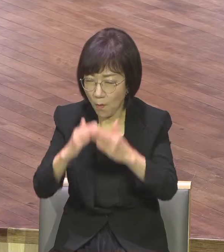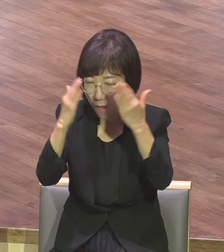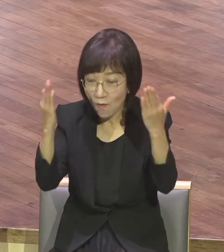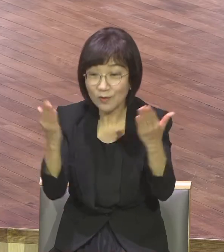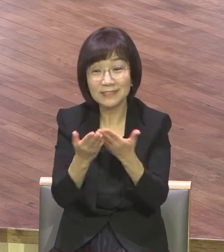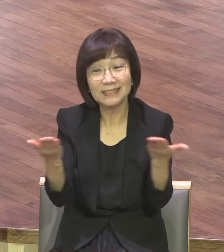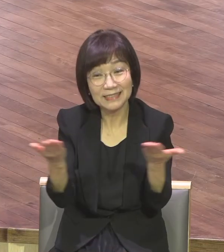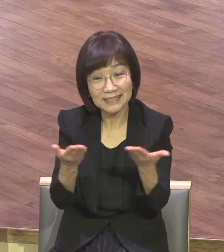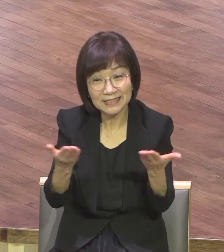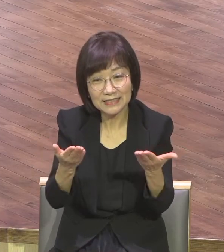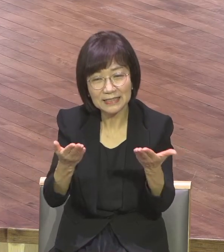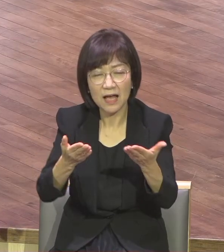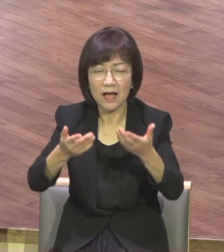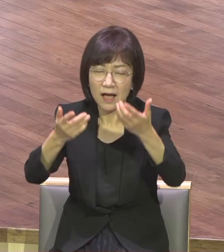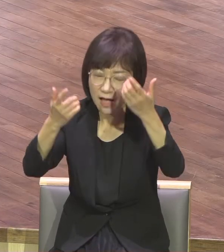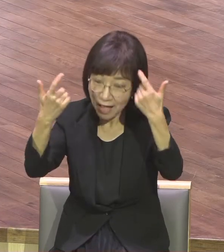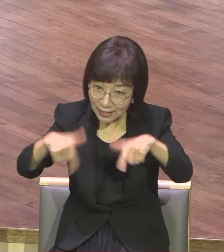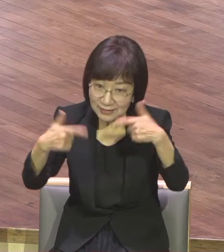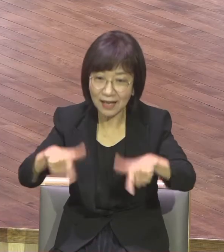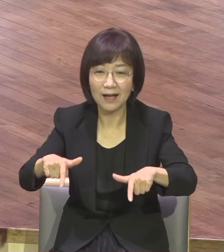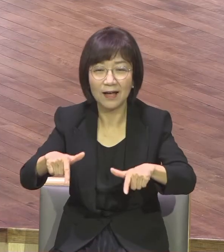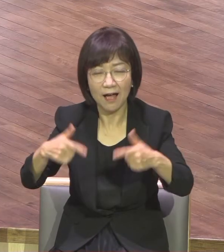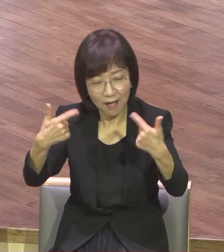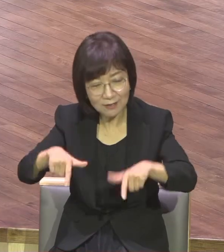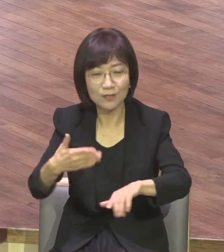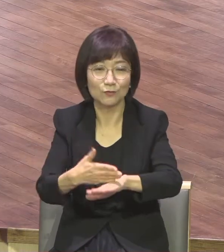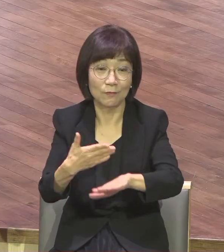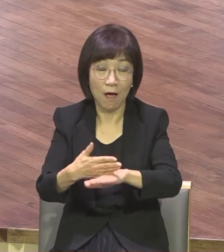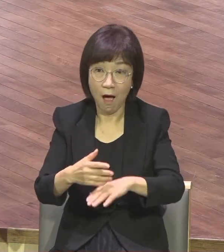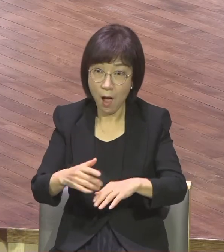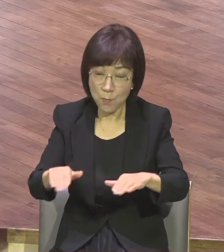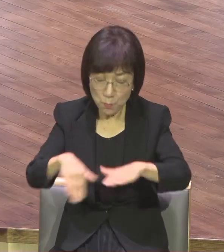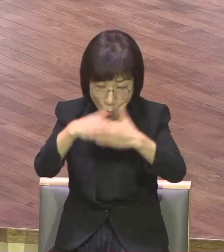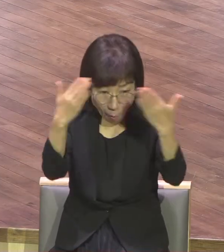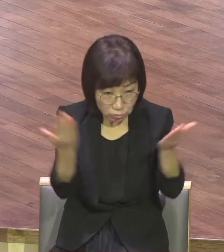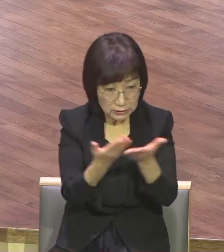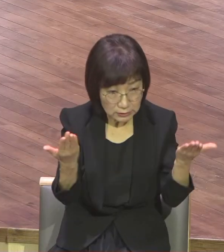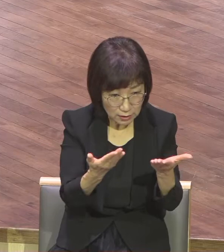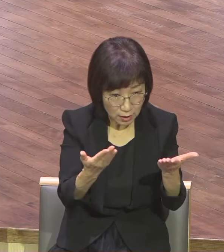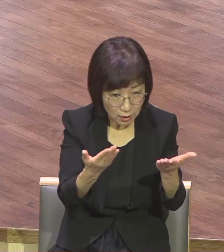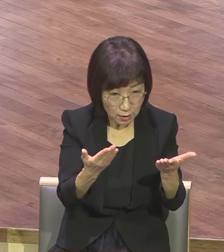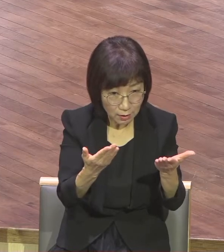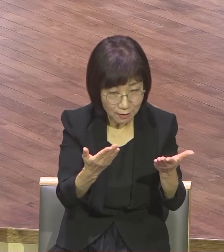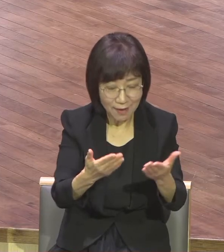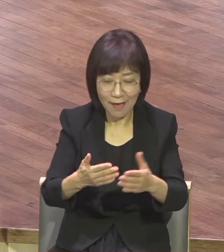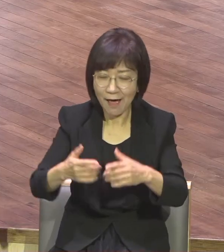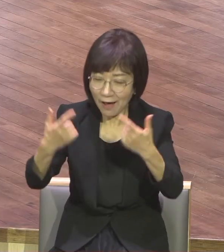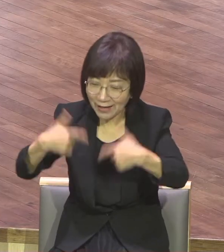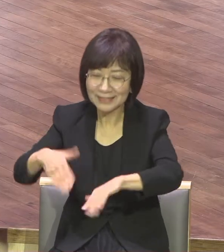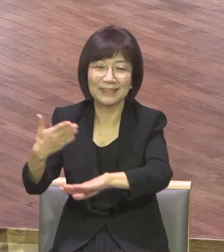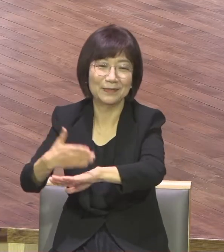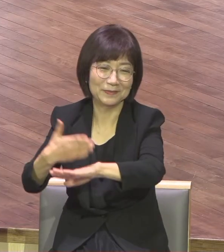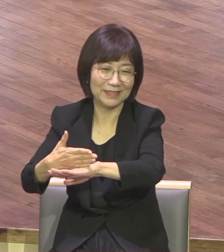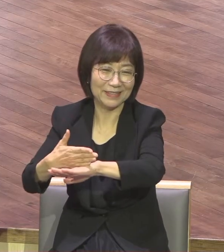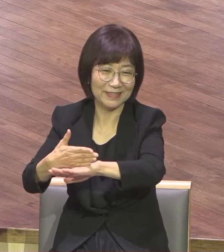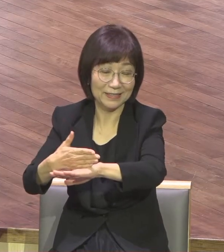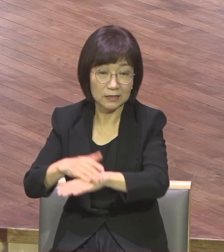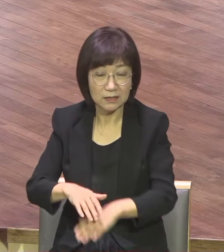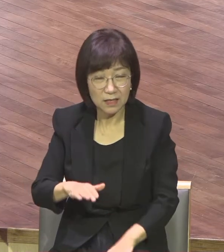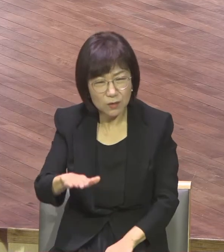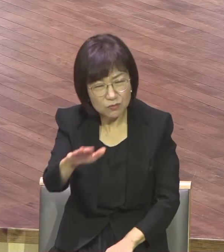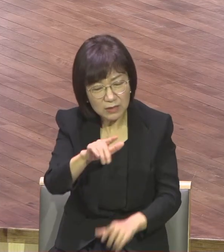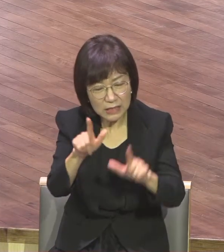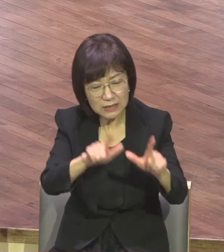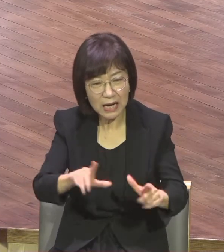범사에 항상 이게 중요한 말이에요. 모든 일에 항상 감사하고 이 땅에는요 감사할 일이 있는